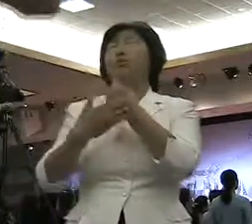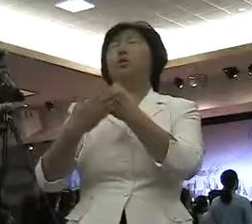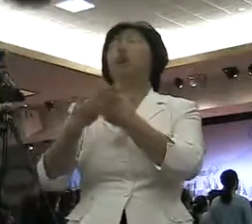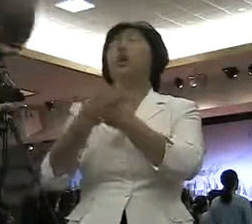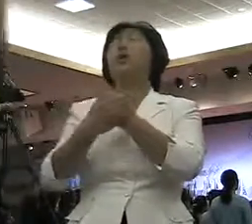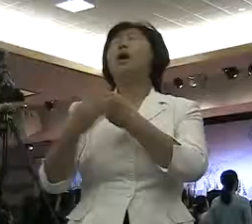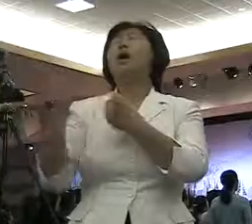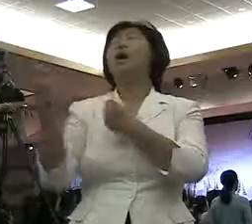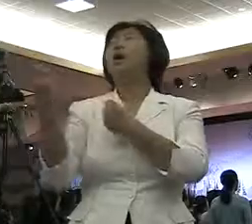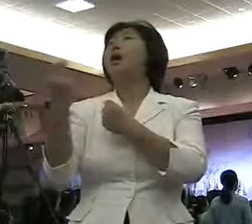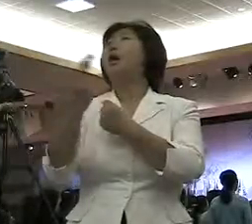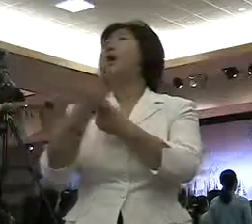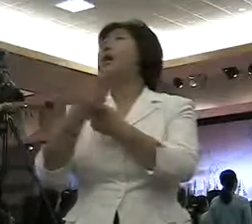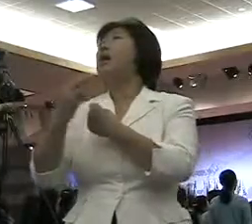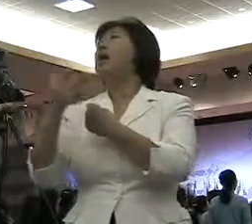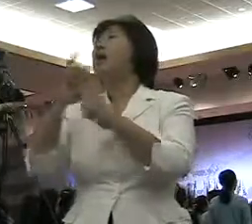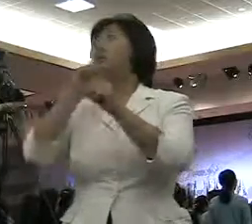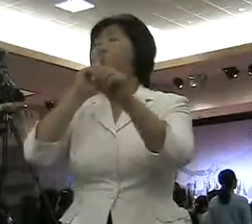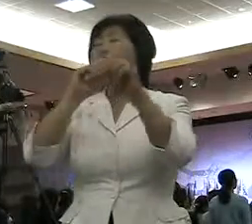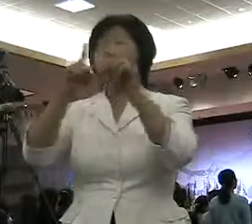주의